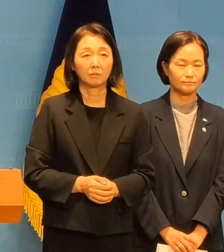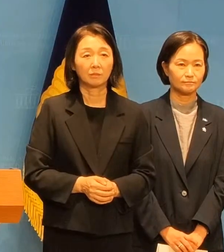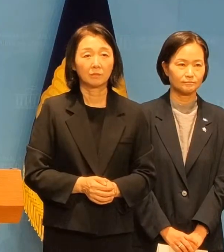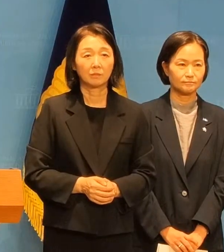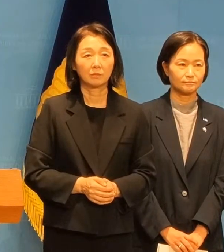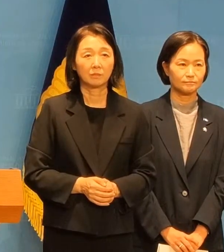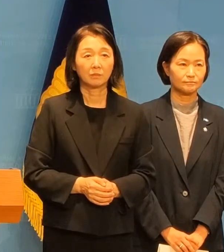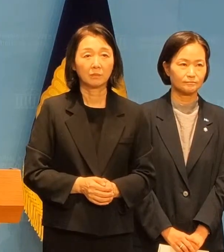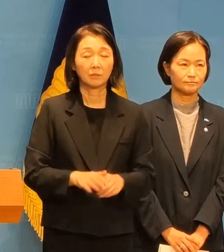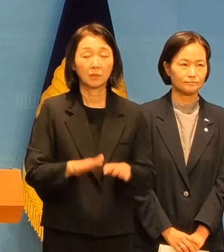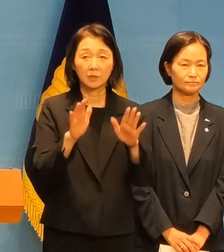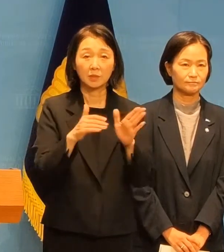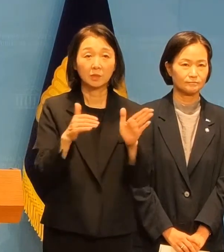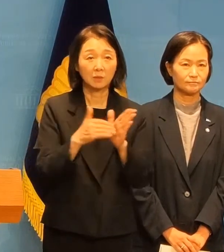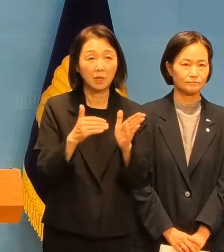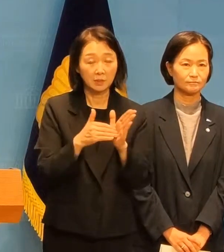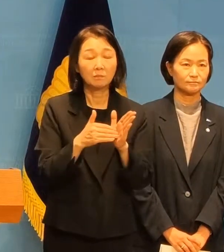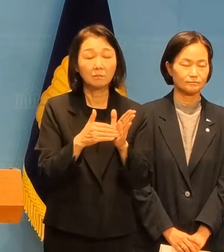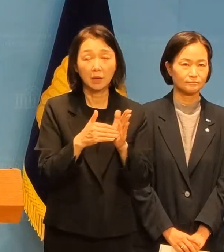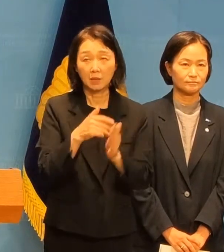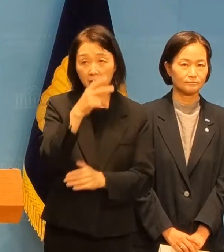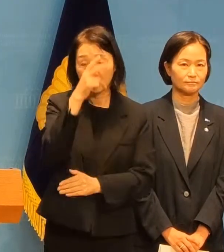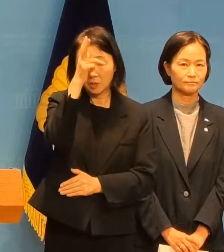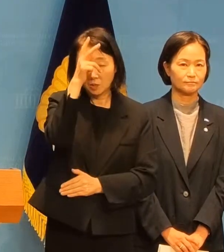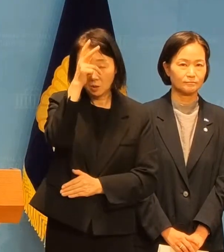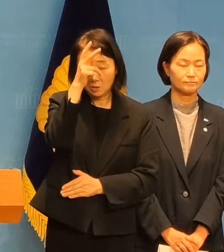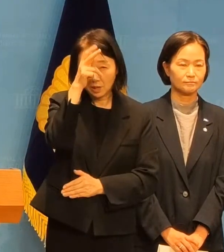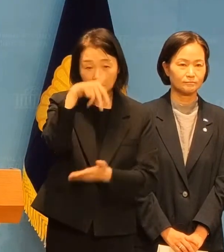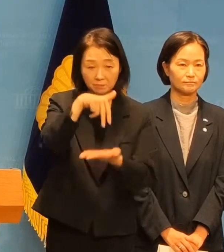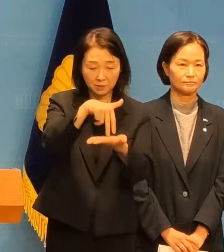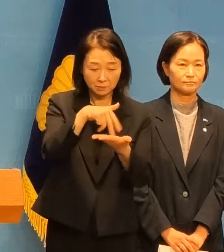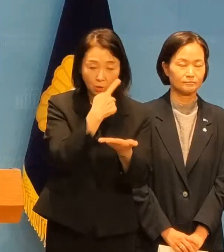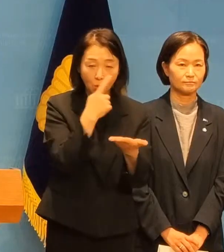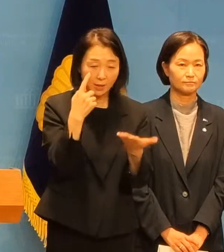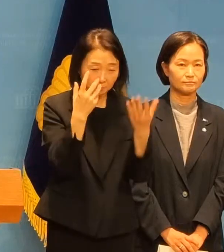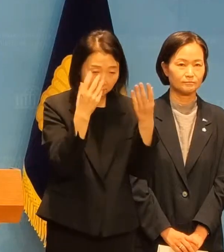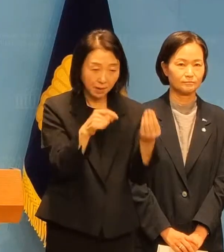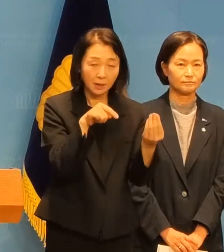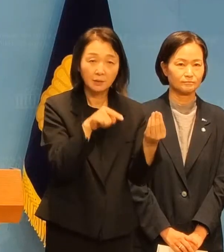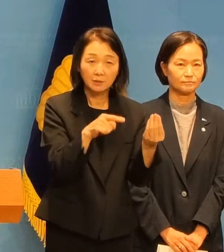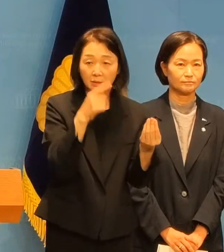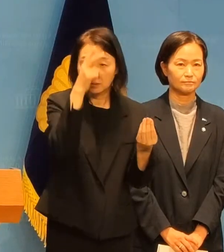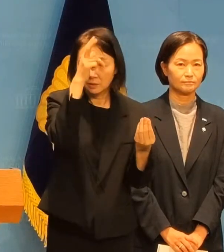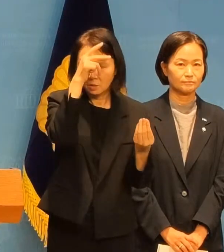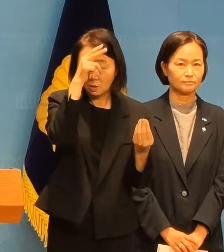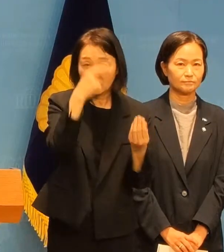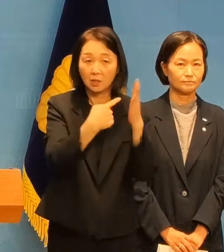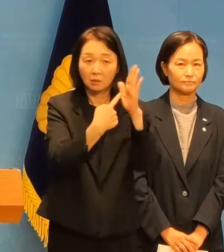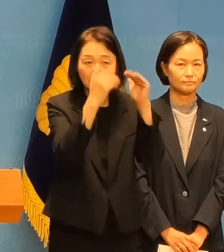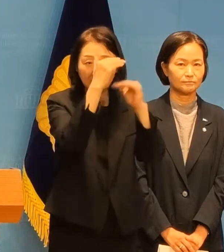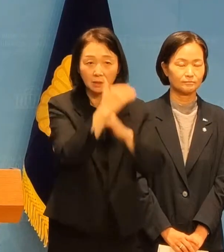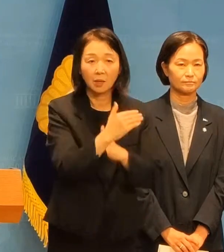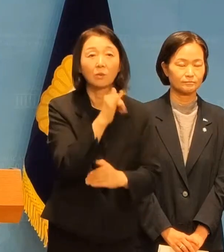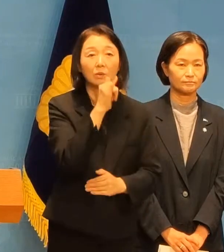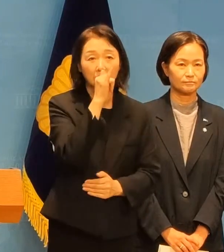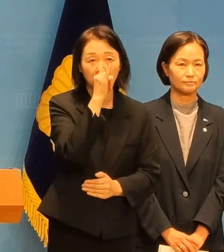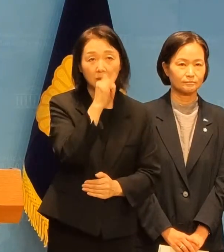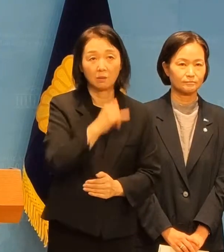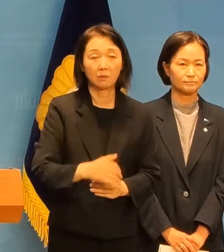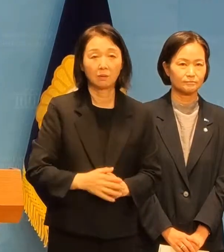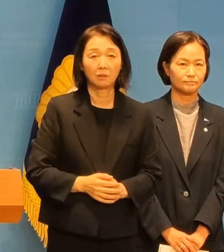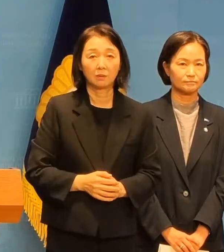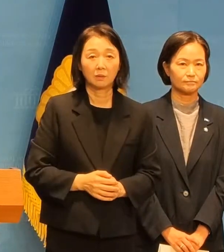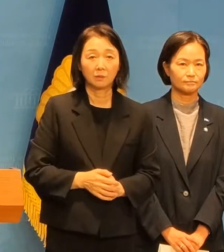이상으로 현재까지 저희가 경찰 측으로부터 확인한 내용과 그다음에 경찰이 밝힌 내용까지 있는데